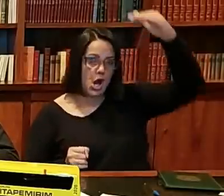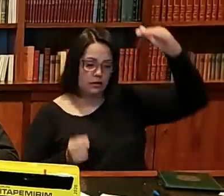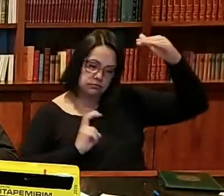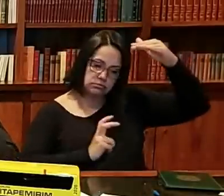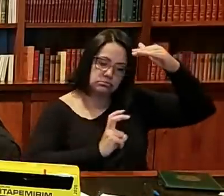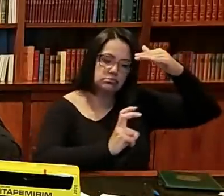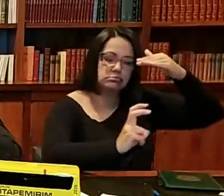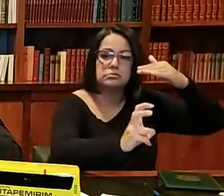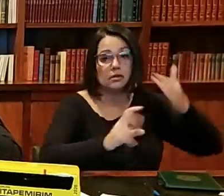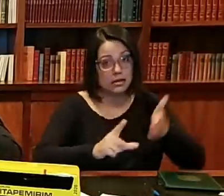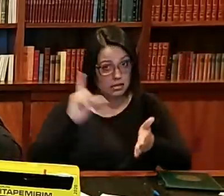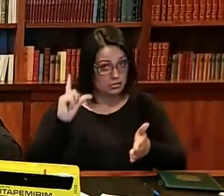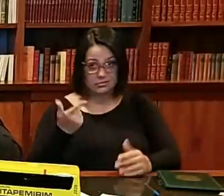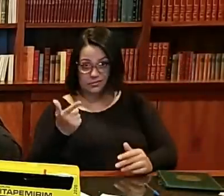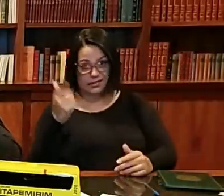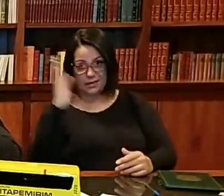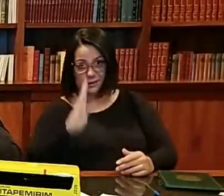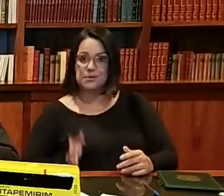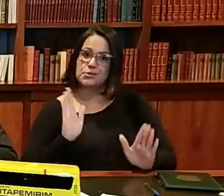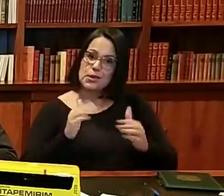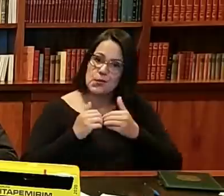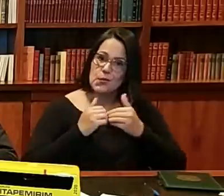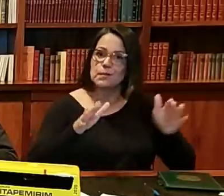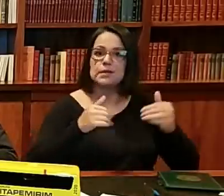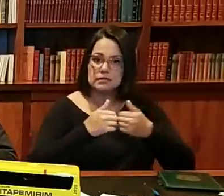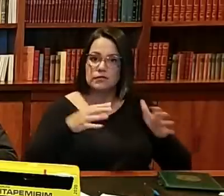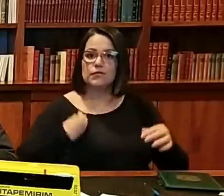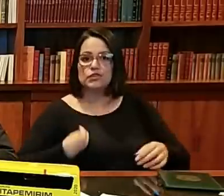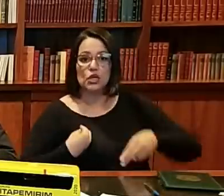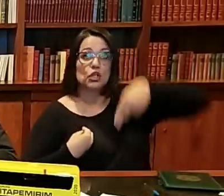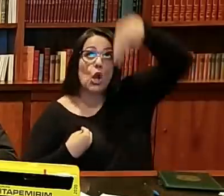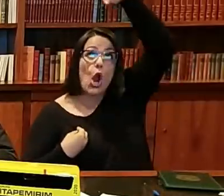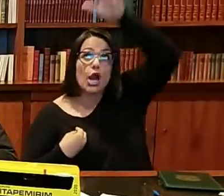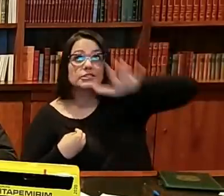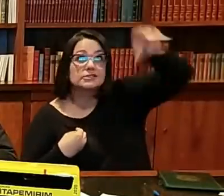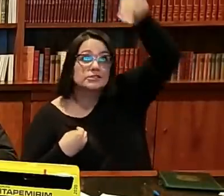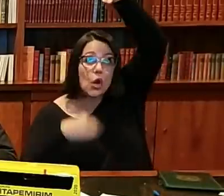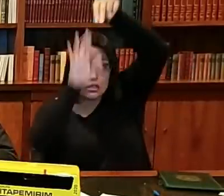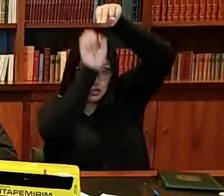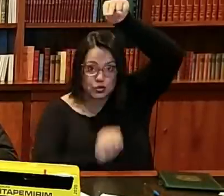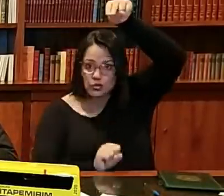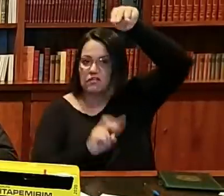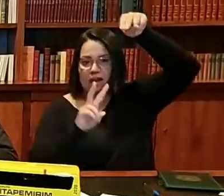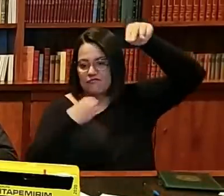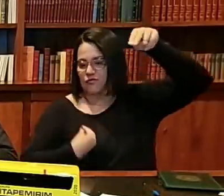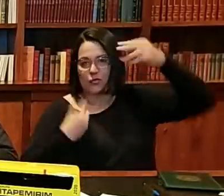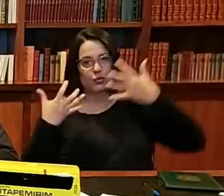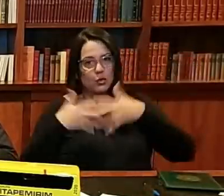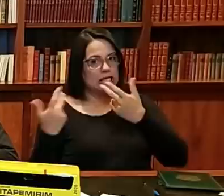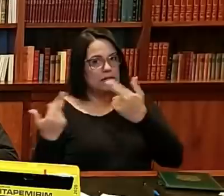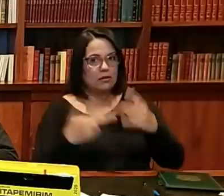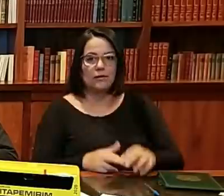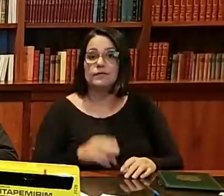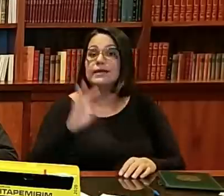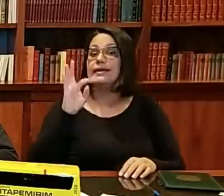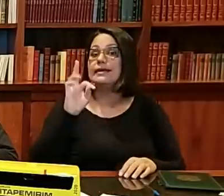uma coisa que a gente não tinha no Brasil. Começamos a operar já na Malha Norte e Malha Paulista, e a ferrovia Norte-Sul vai operar do mesmo jeito. Transnordestina,